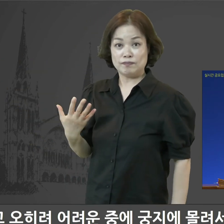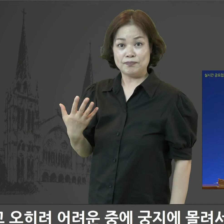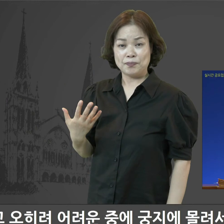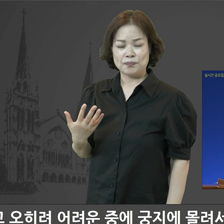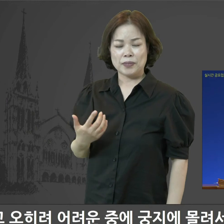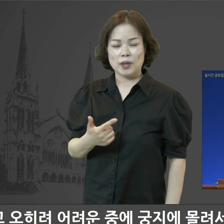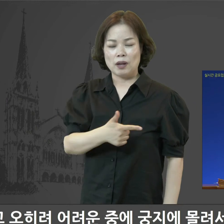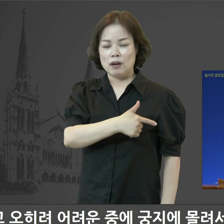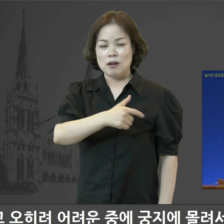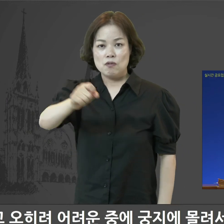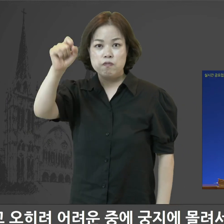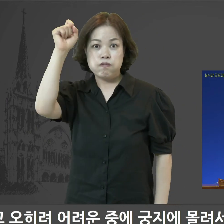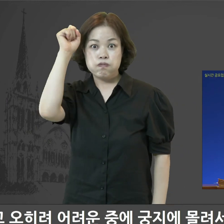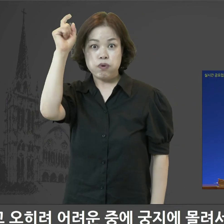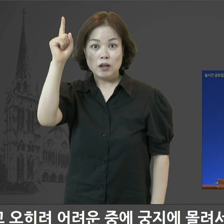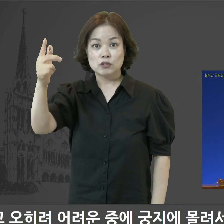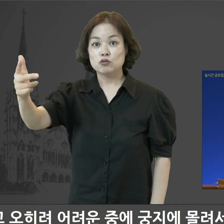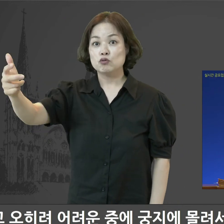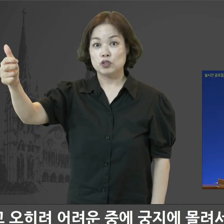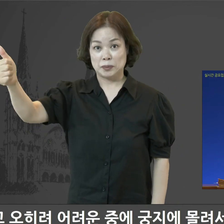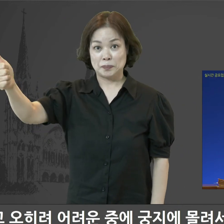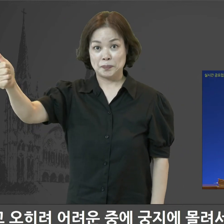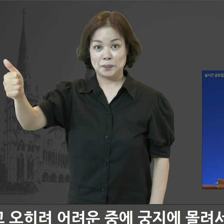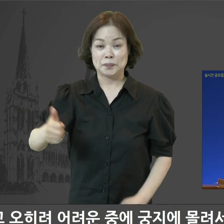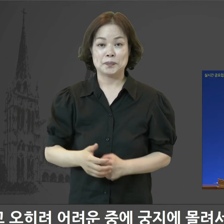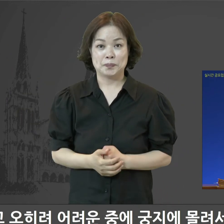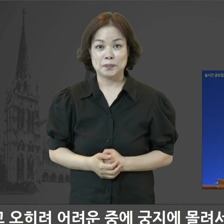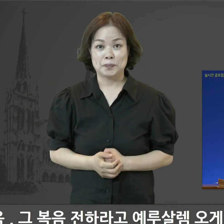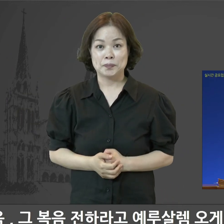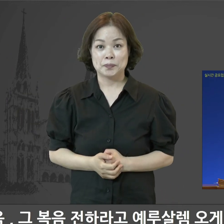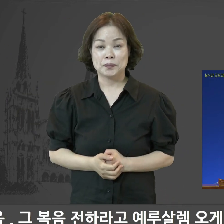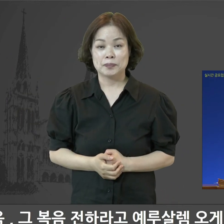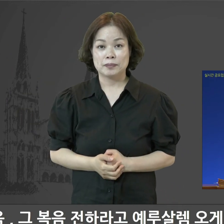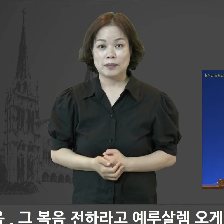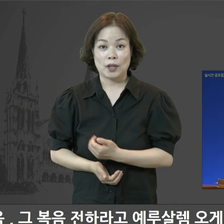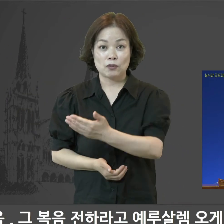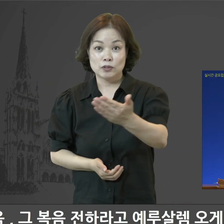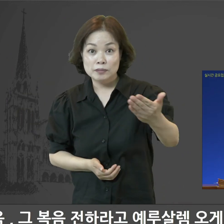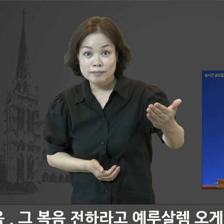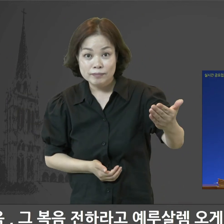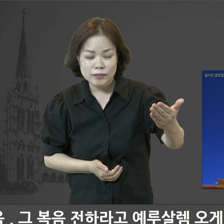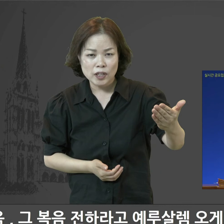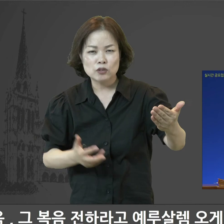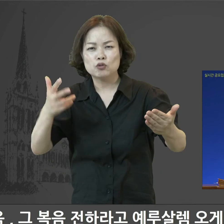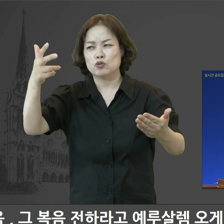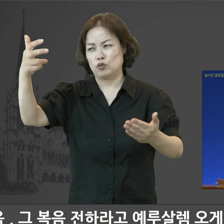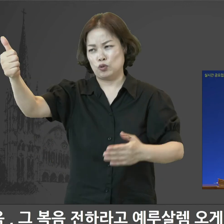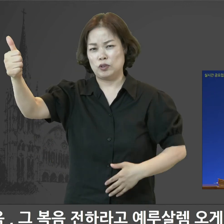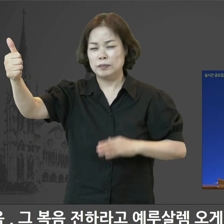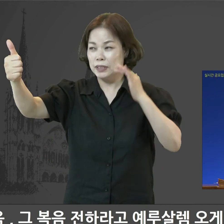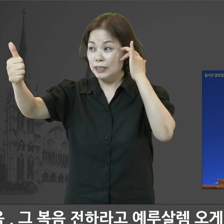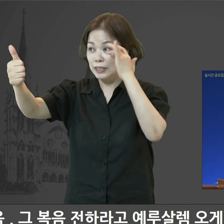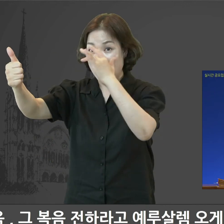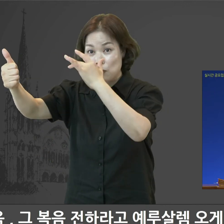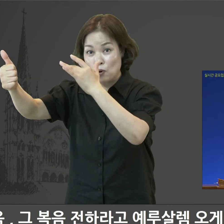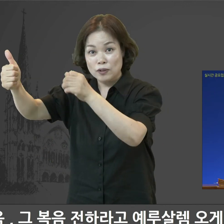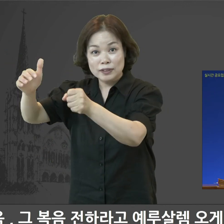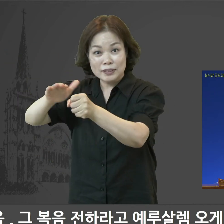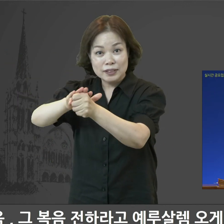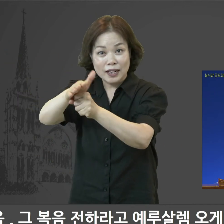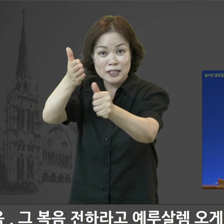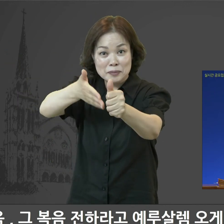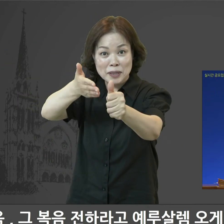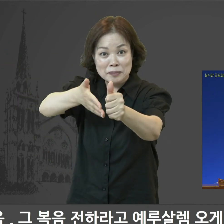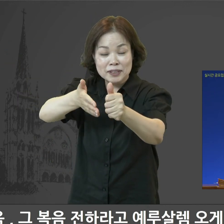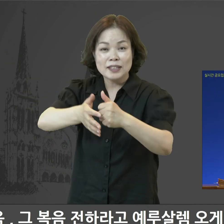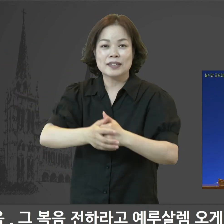얼마나 훌륭하신 주님이십니까? 여러분, 우리 모두 이런 주님을 사모하고 사랑하기를 주 안에서